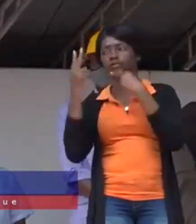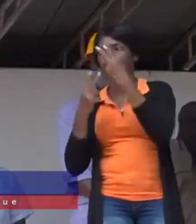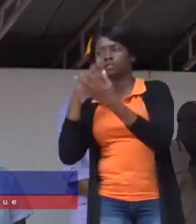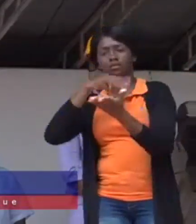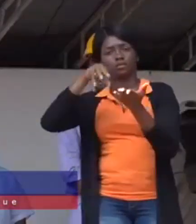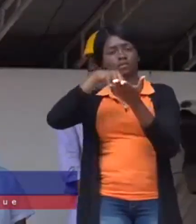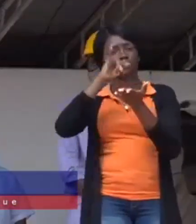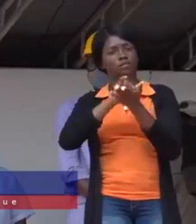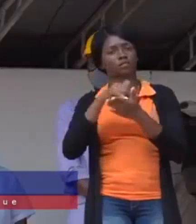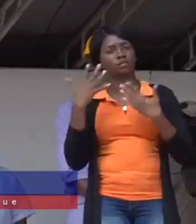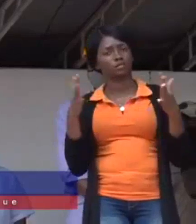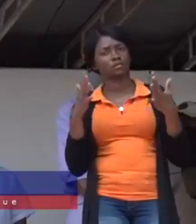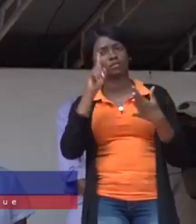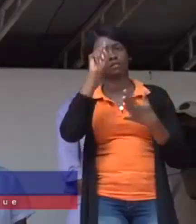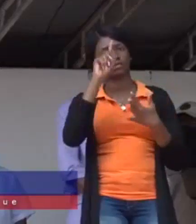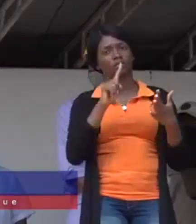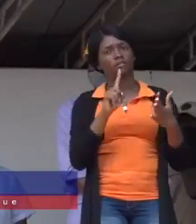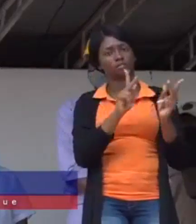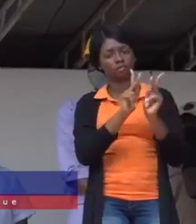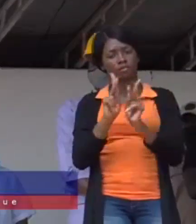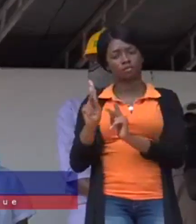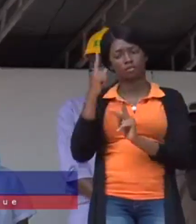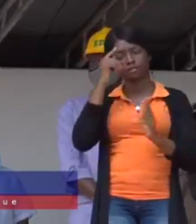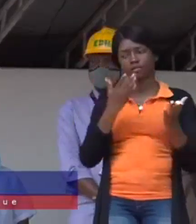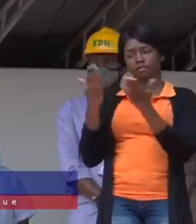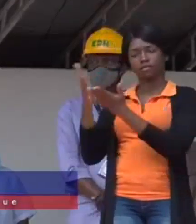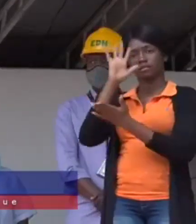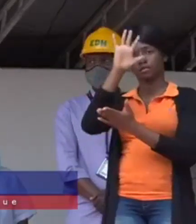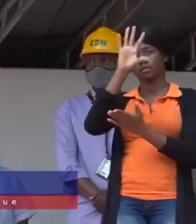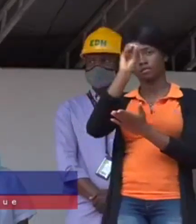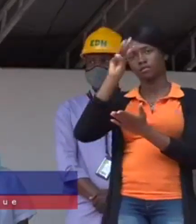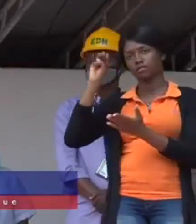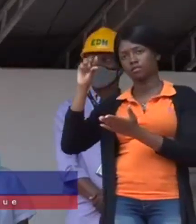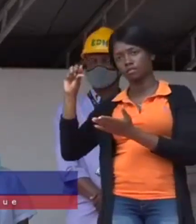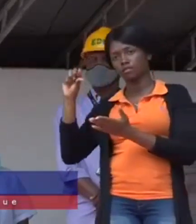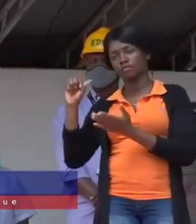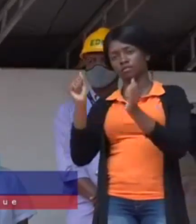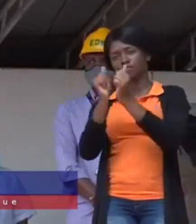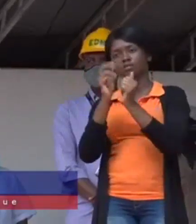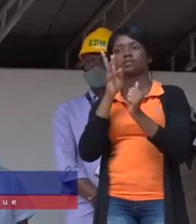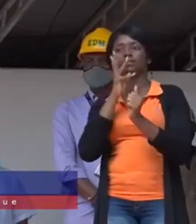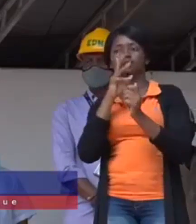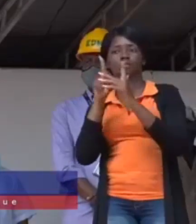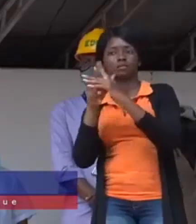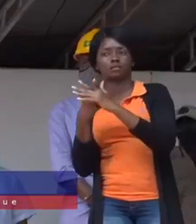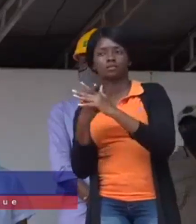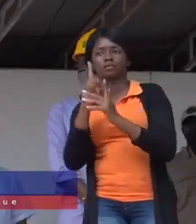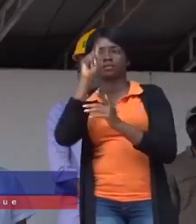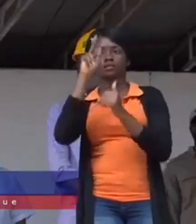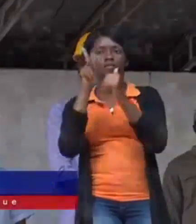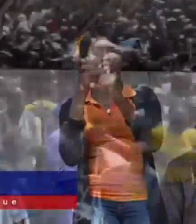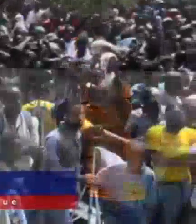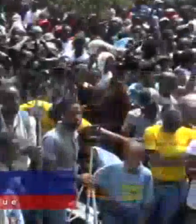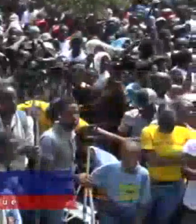Lyon, qui paraît pour mettre 50 MW qui pourrait marcher avec plasma fuel. Ça veut dire avec l'eau, à partir de l'eau là-même. Il y a un deuxième qui est